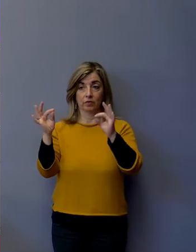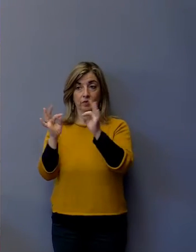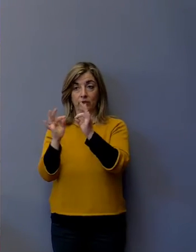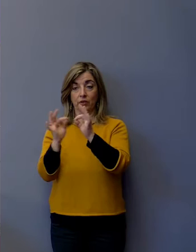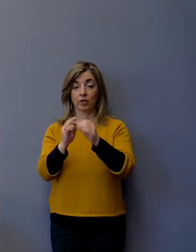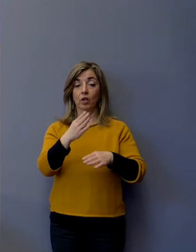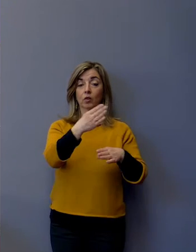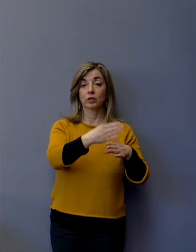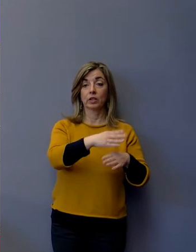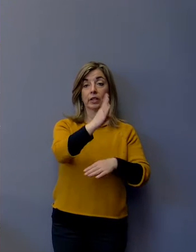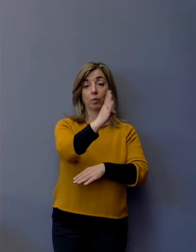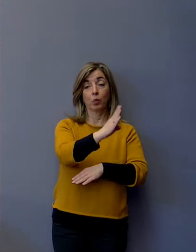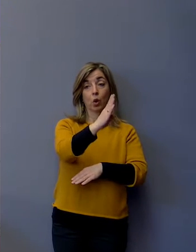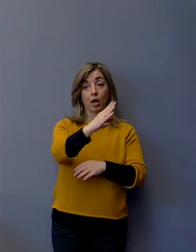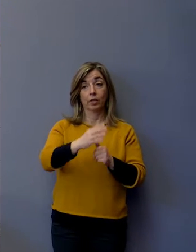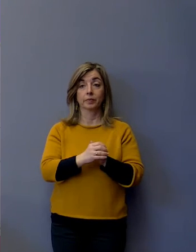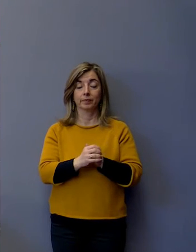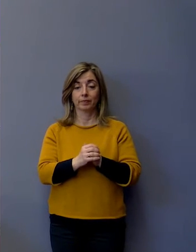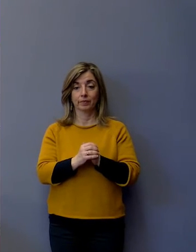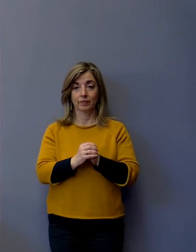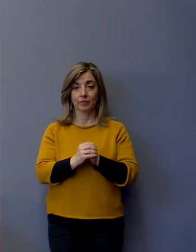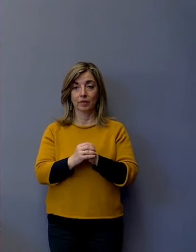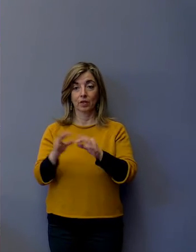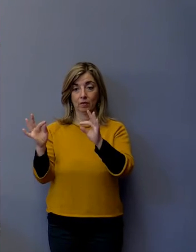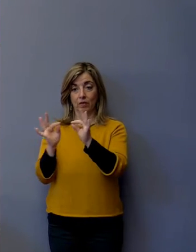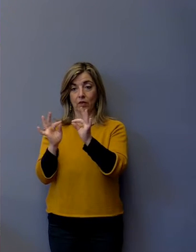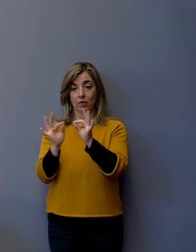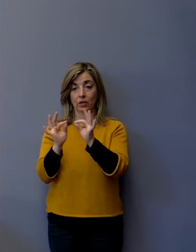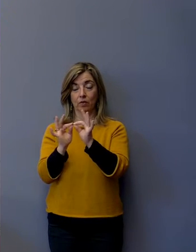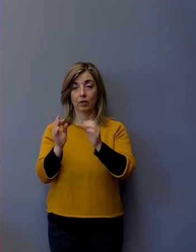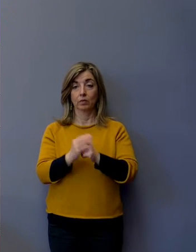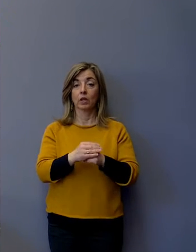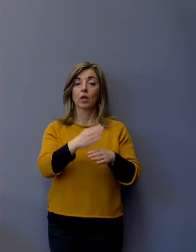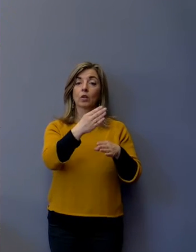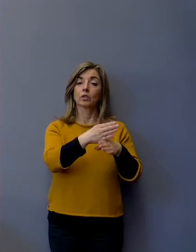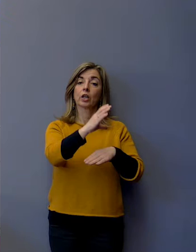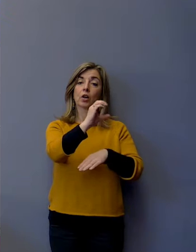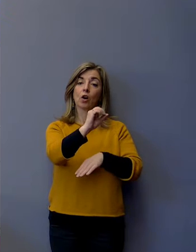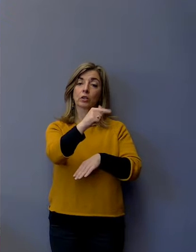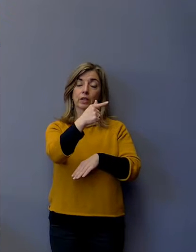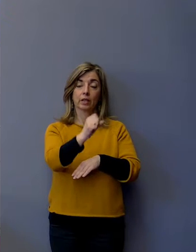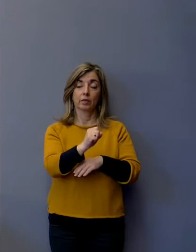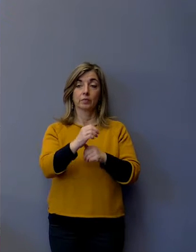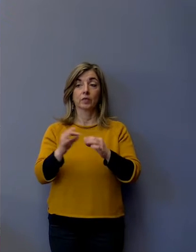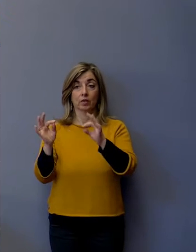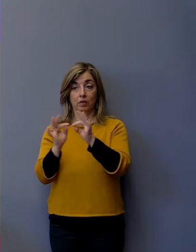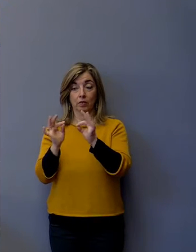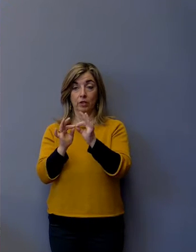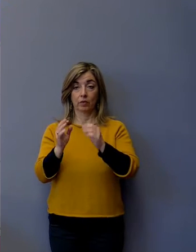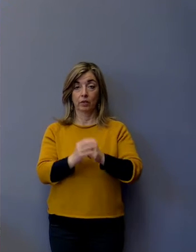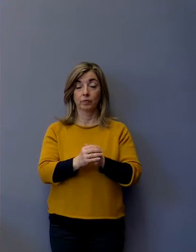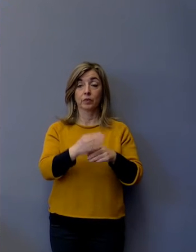consigliera bruccoleri amorevole consigliere costa favorevole